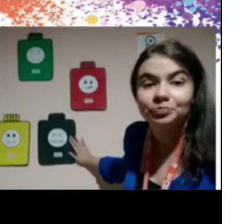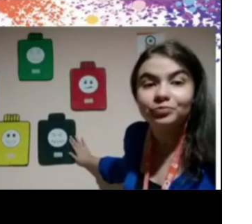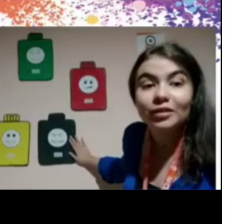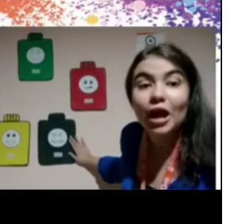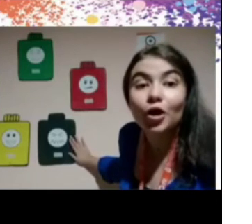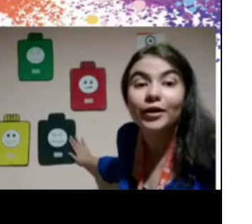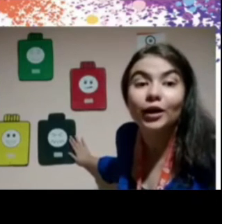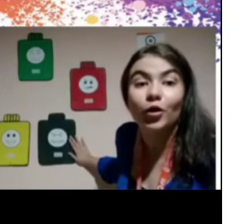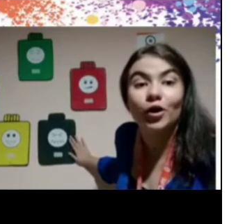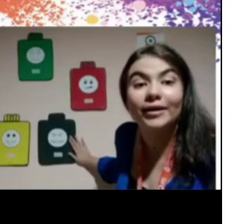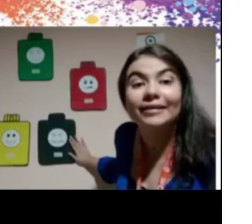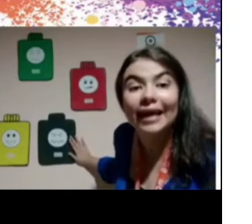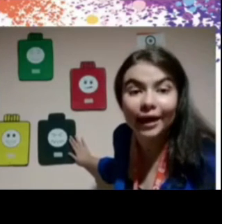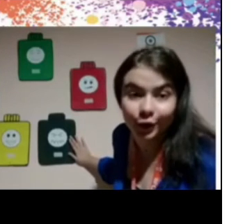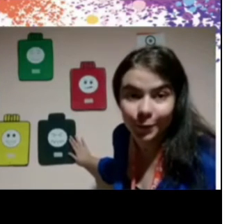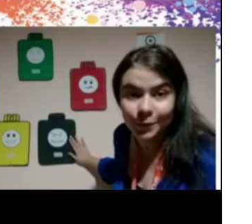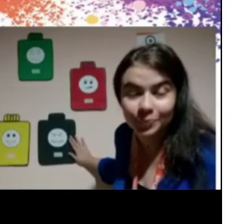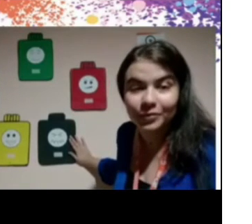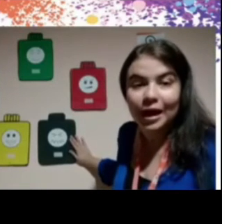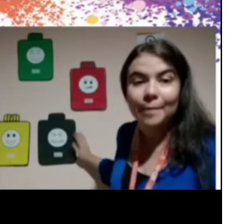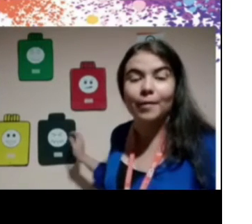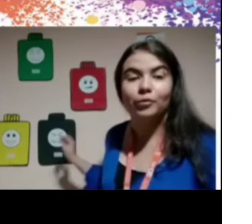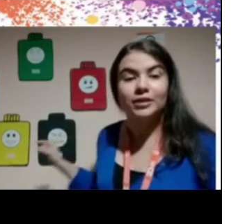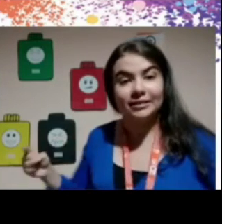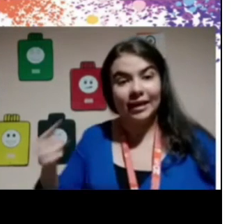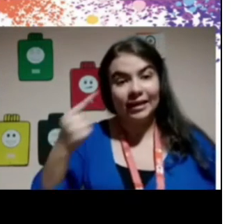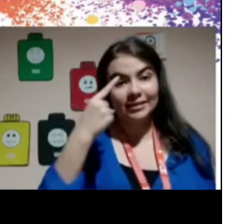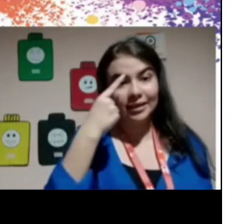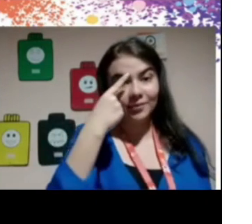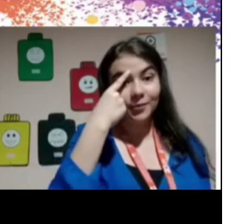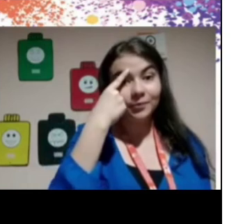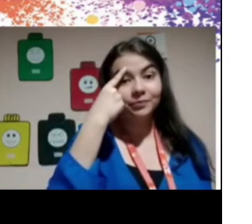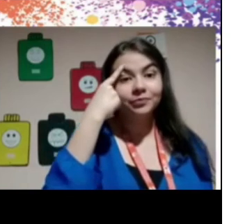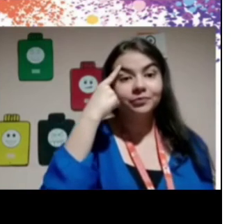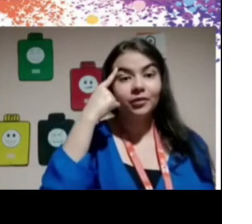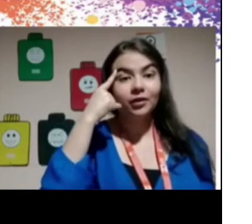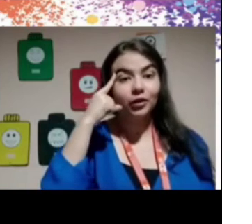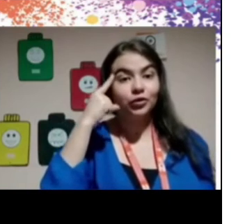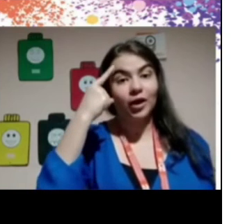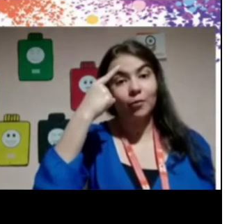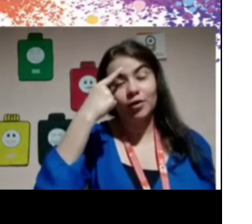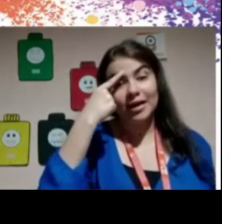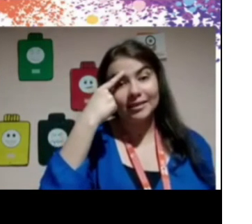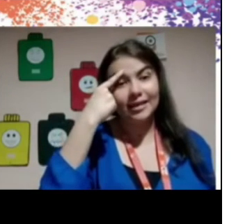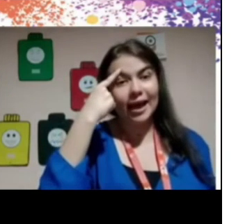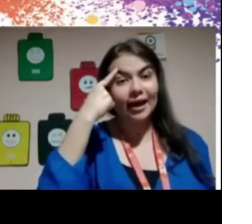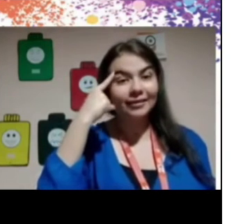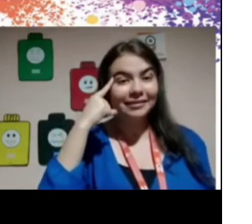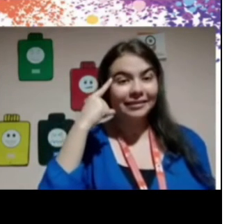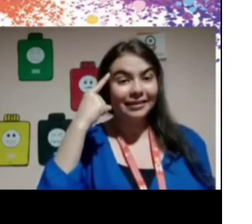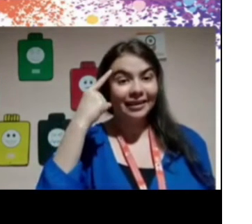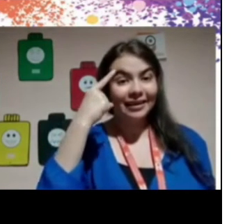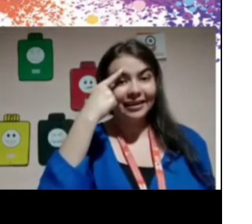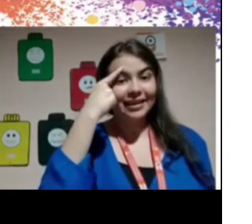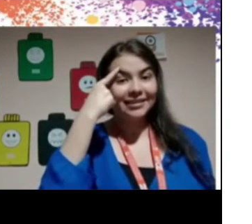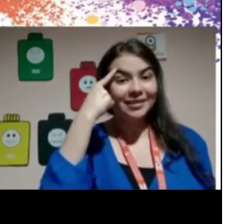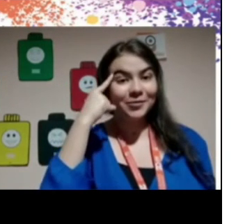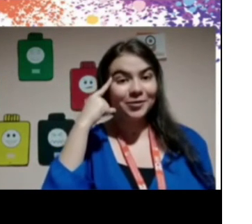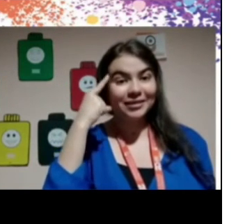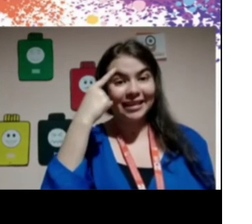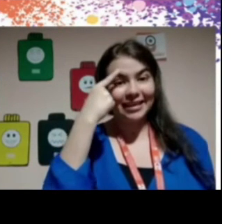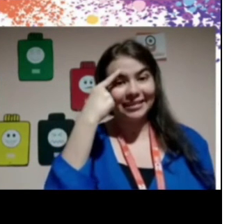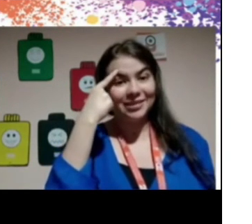Vamos con el color negro. Vamos a hacer así. Nos tocamos la ceja